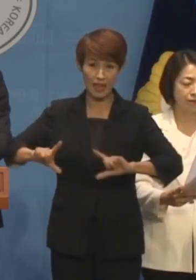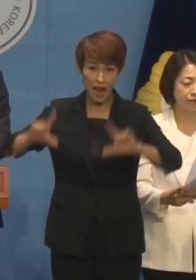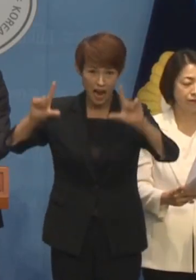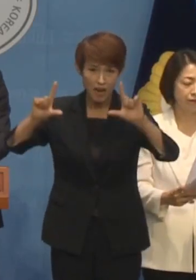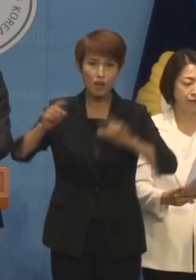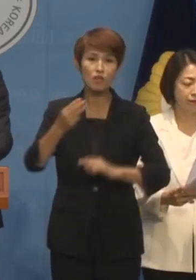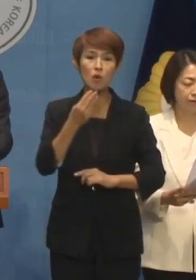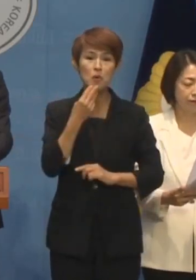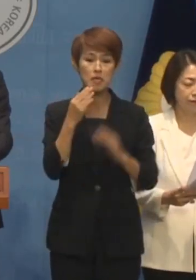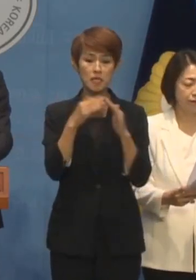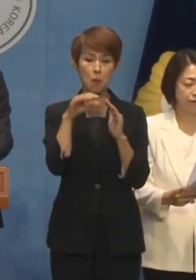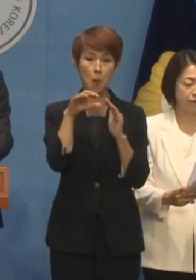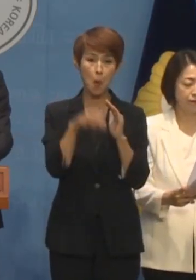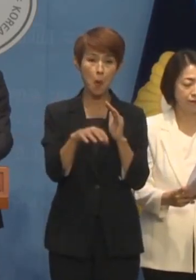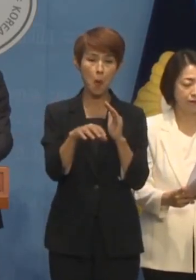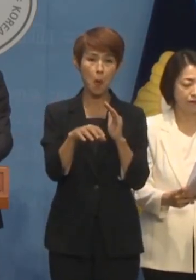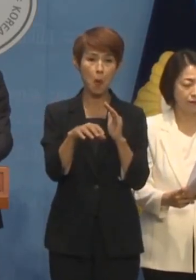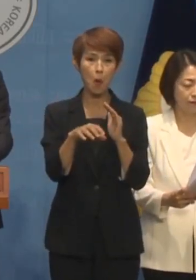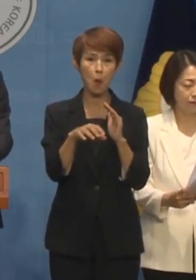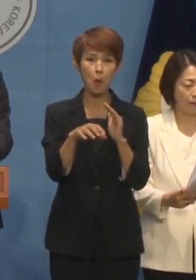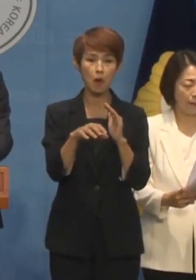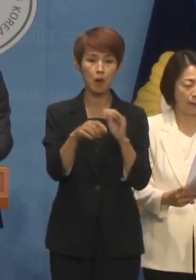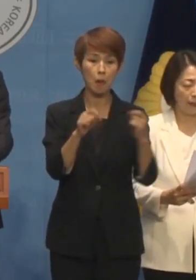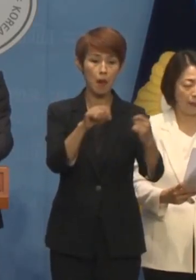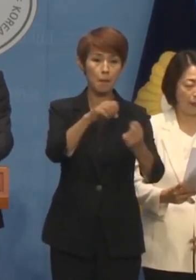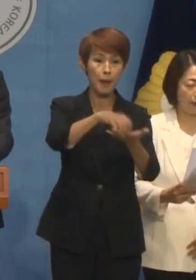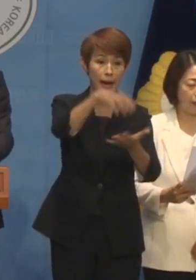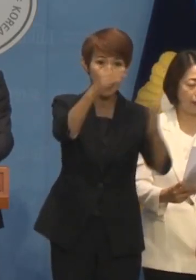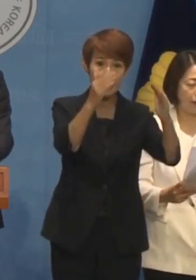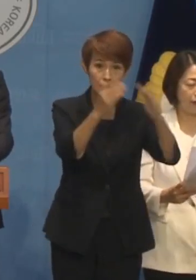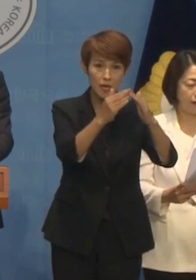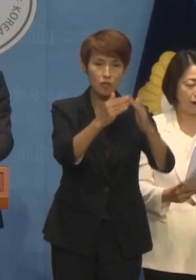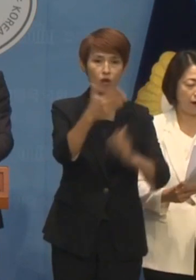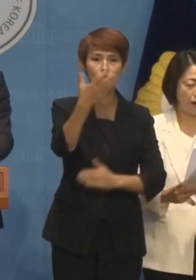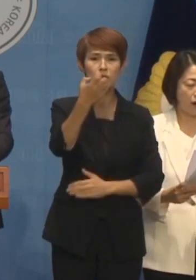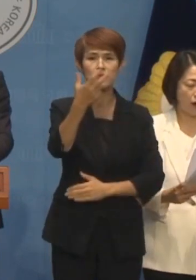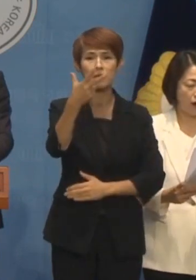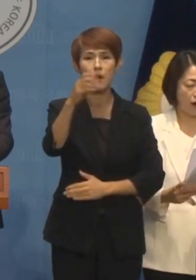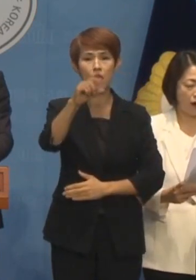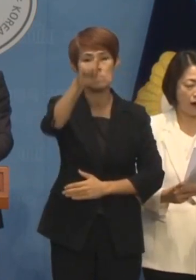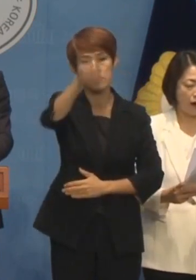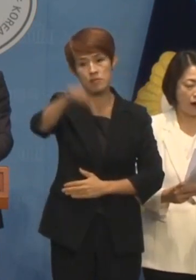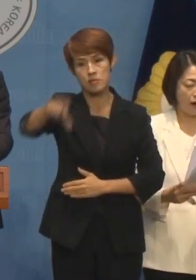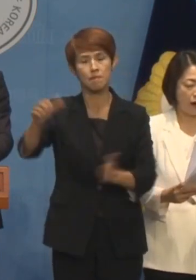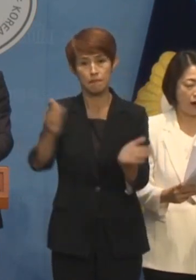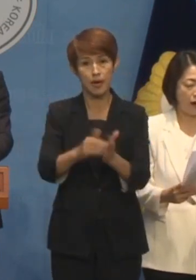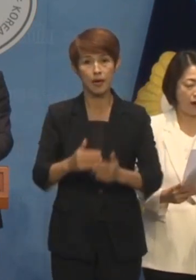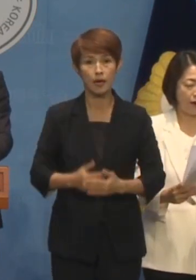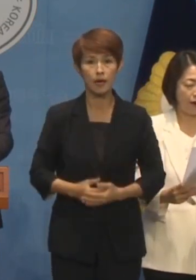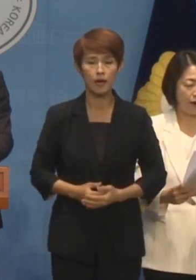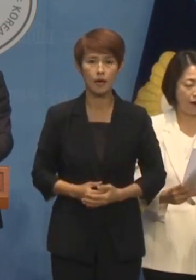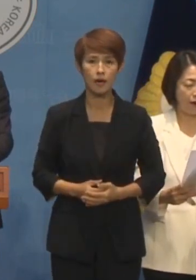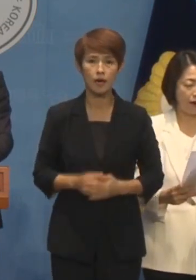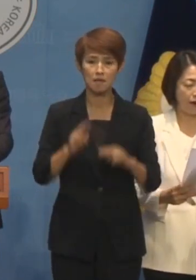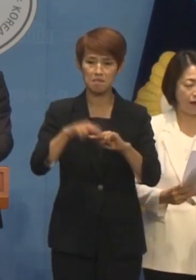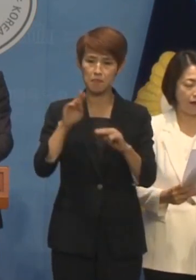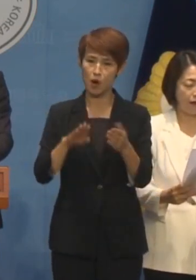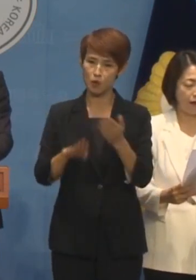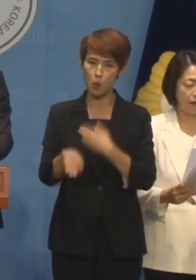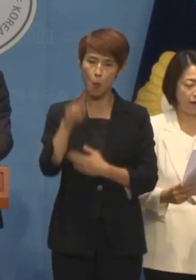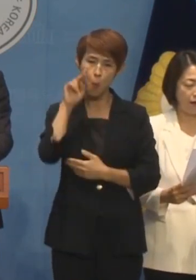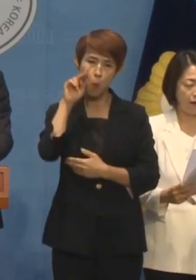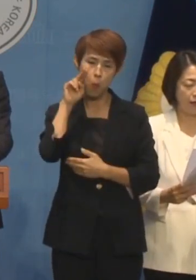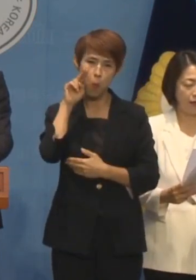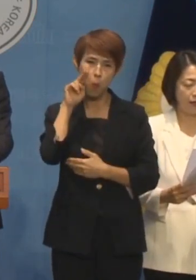서울 자택과 대전 관사 인근 제과점에서 97만 원어치 빵을 샀다. 퇴임 이후까지